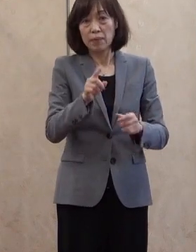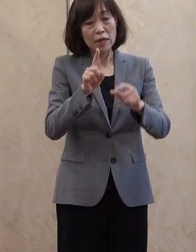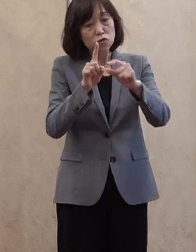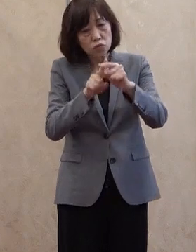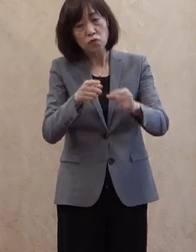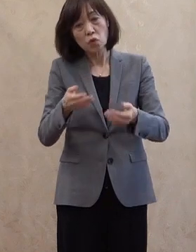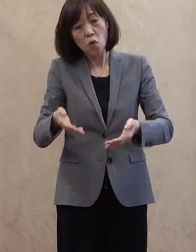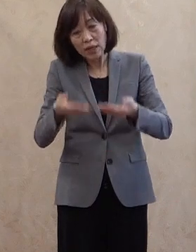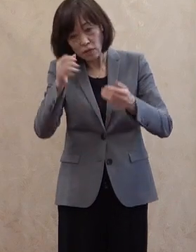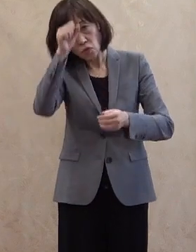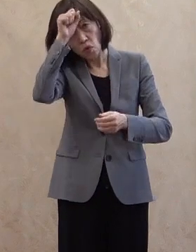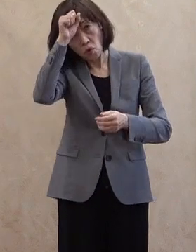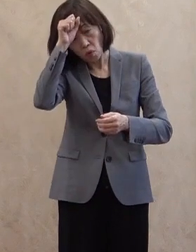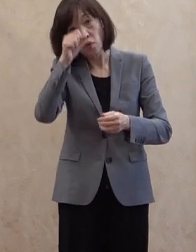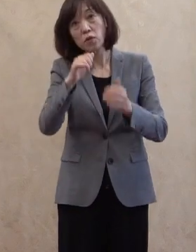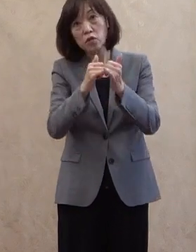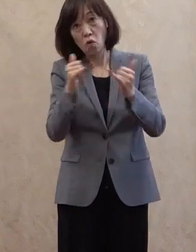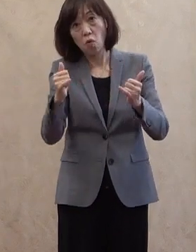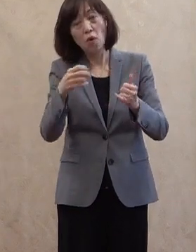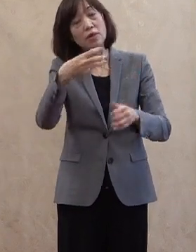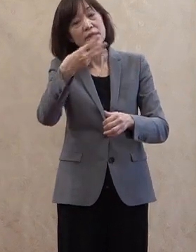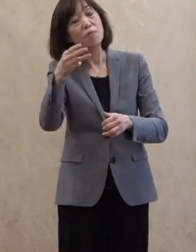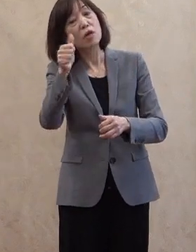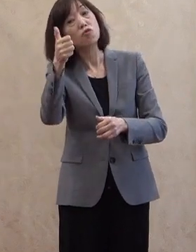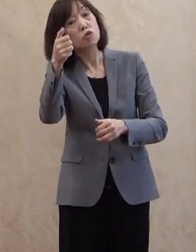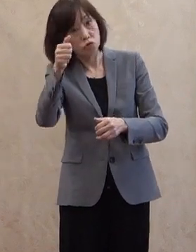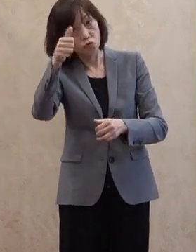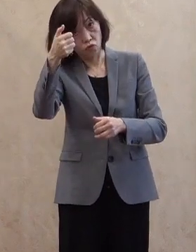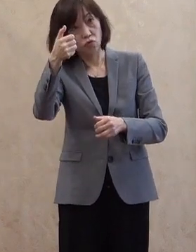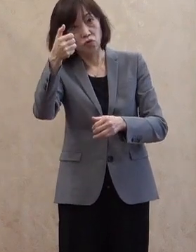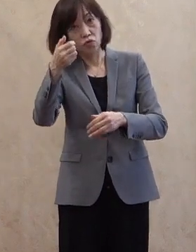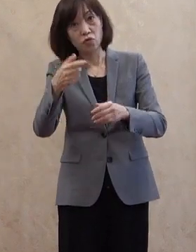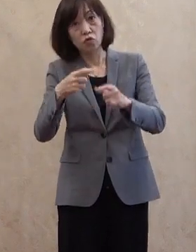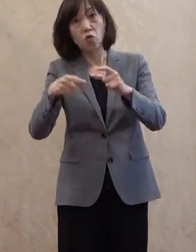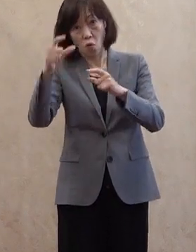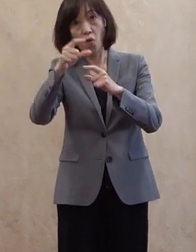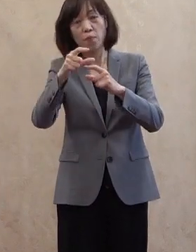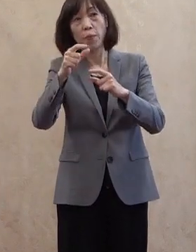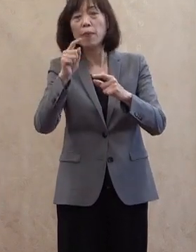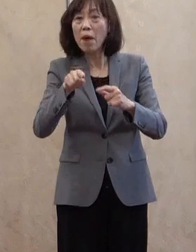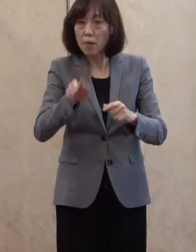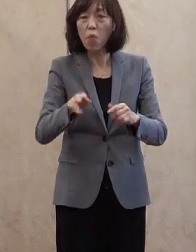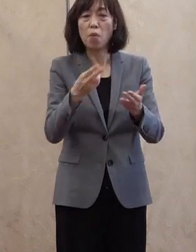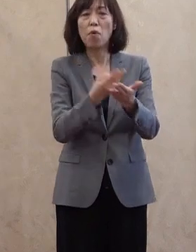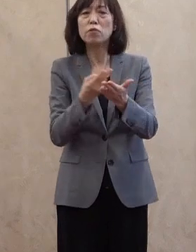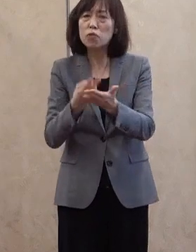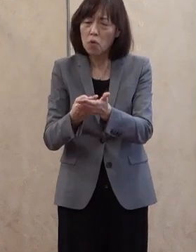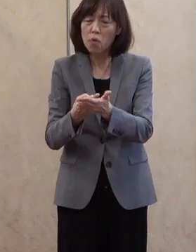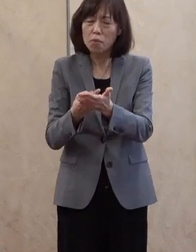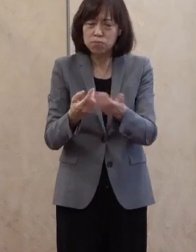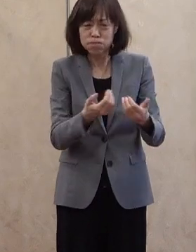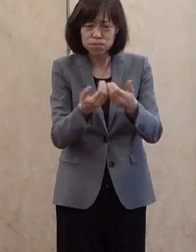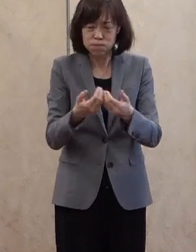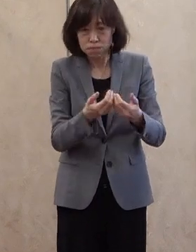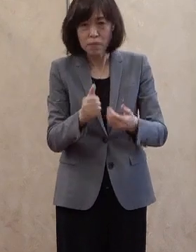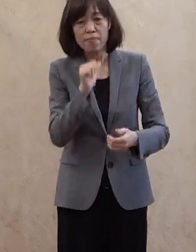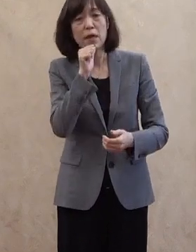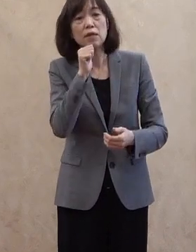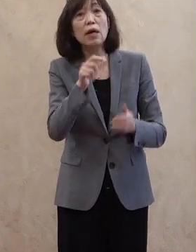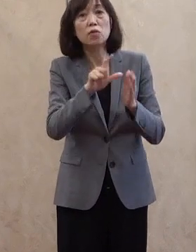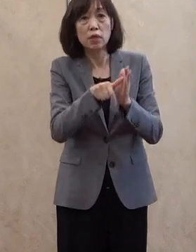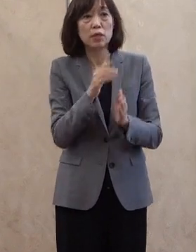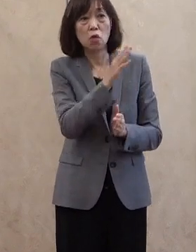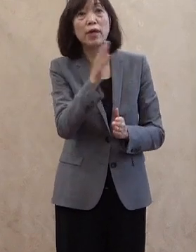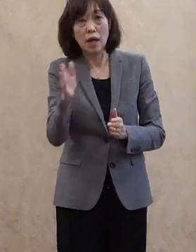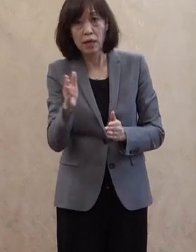ですね、これまでに加えて350床と。で、この1年ずっと病床については逼迫するたびにいろいろお願いをしてきたんですけれども、